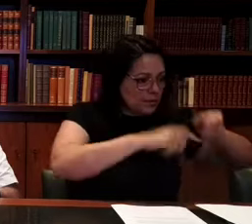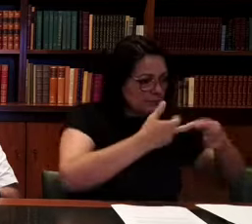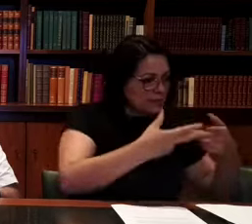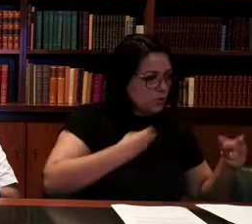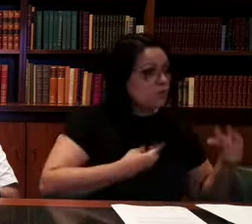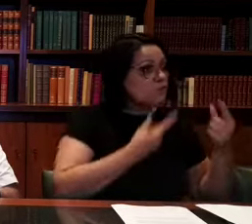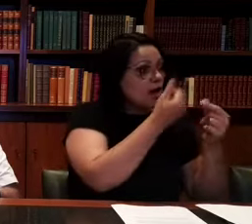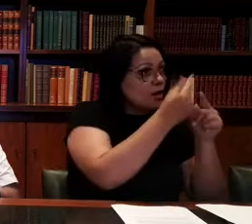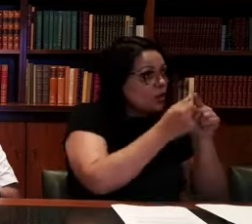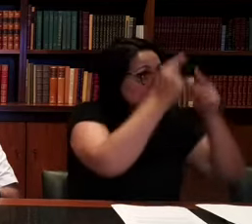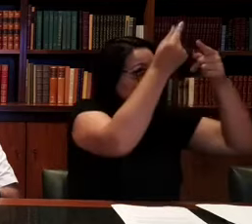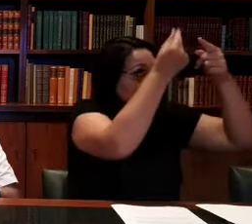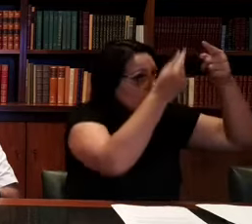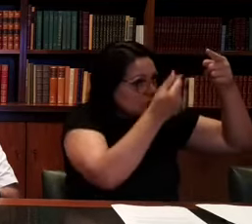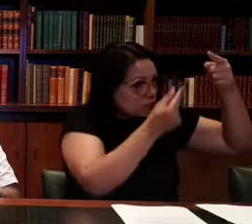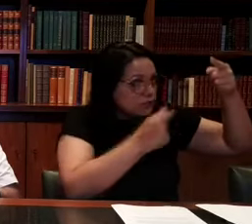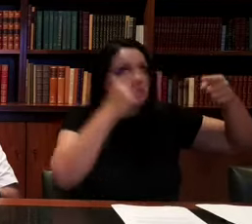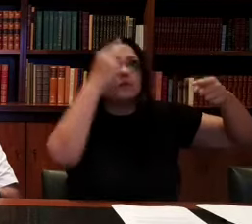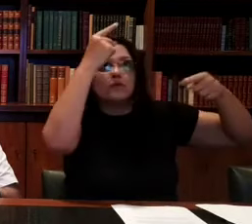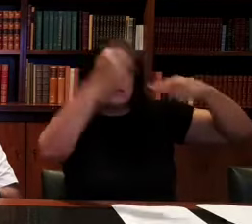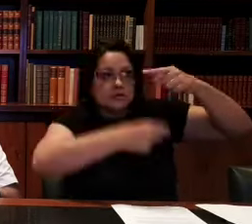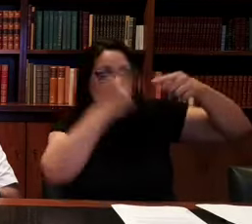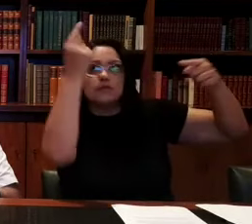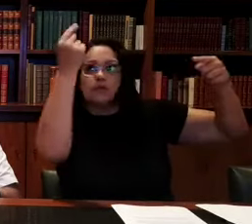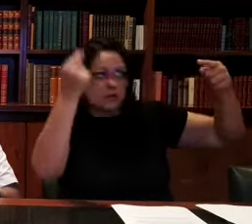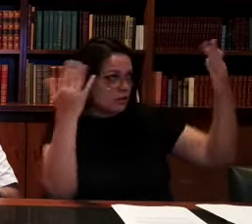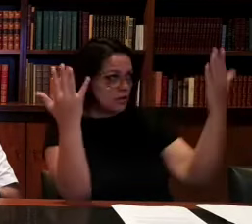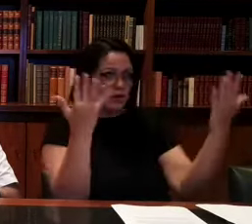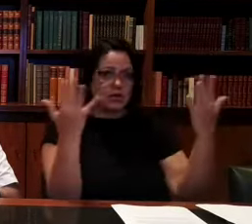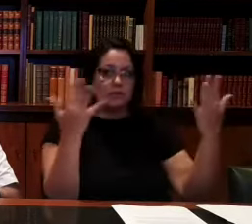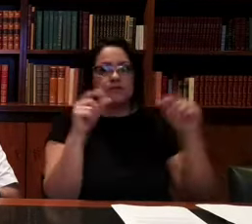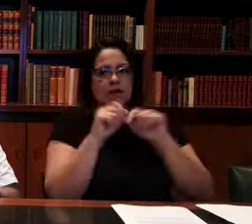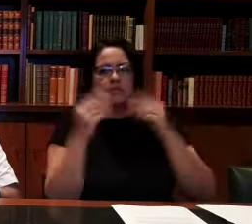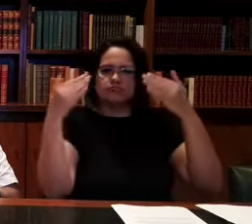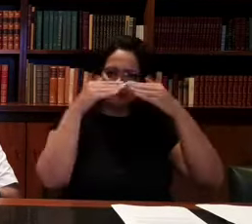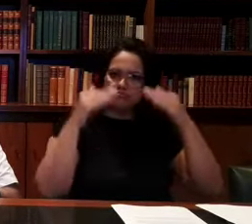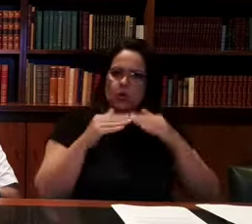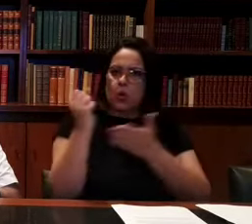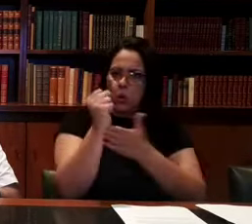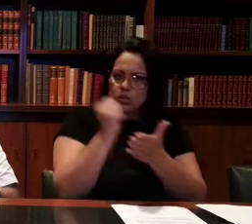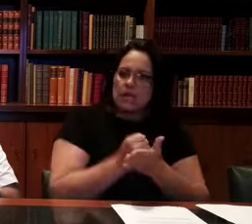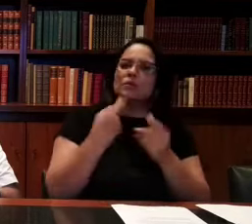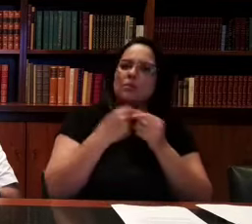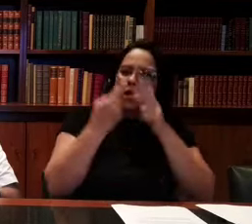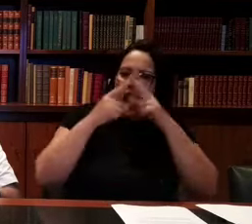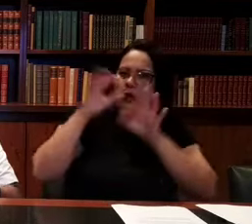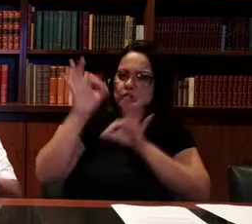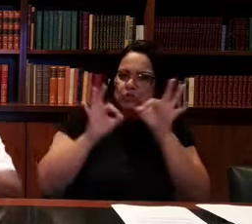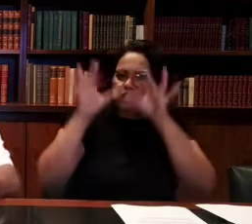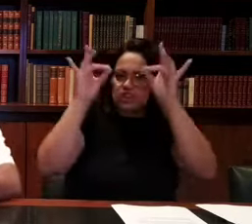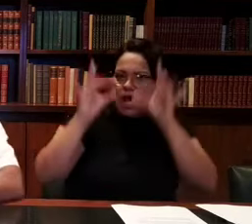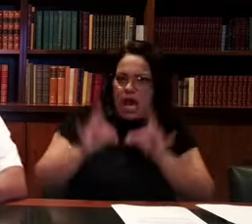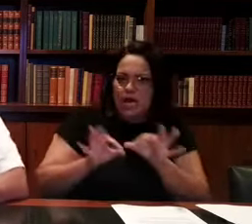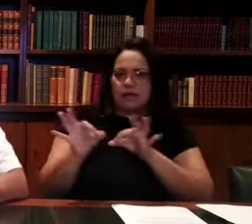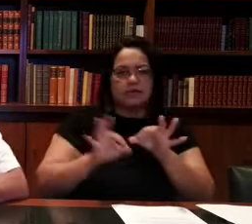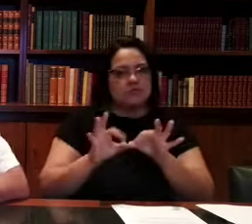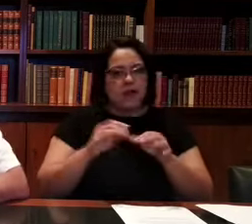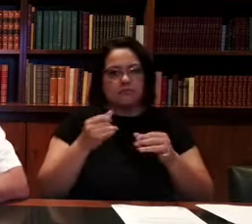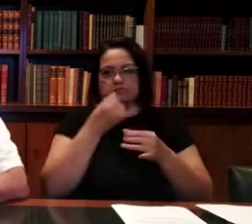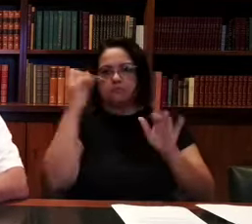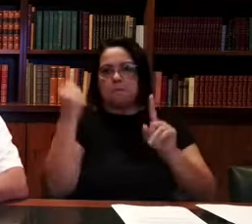se comportar a gente faz os ajustes né o reajuste contratual é uma coisa de vida prevista na legislação é isso não vai impactar